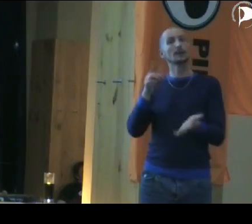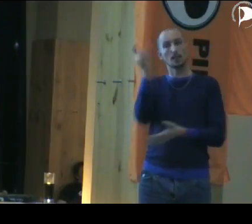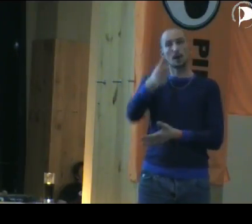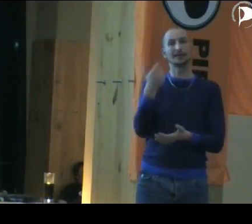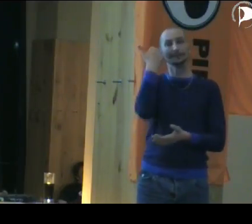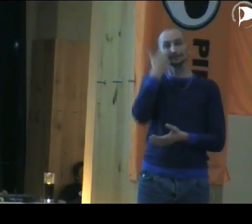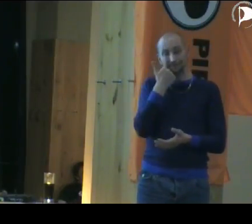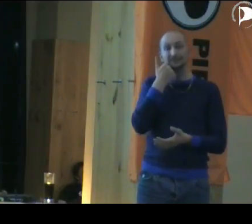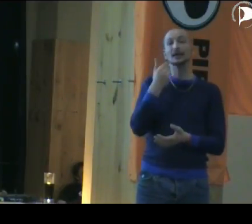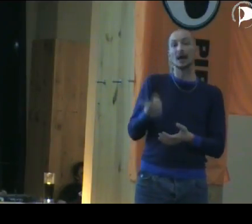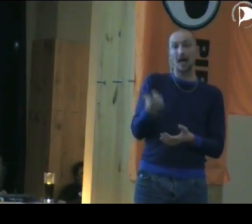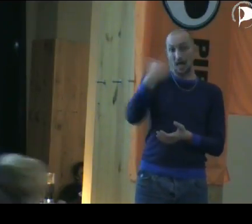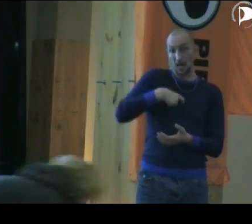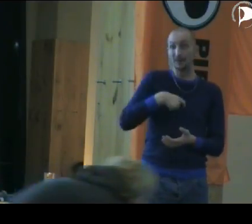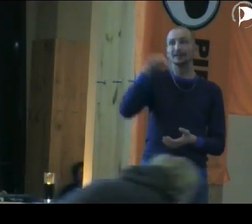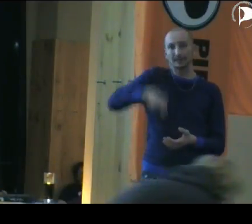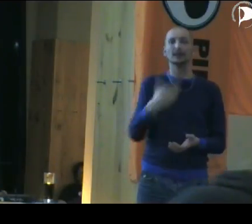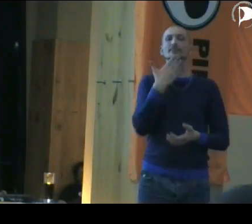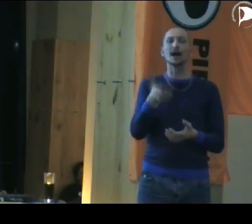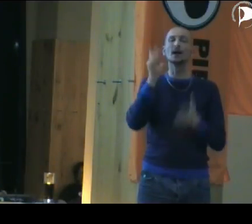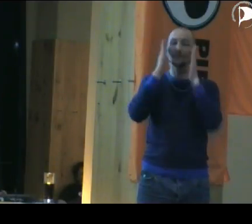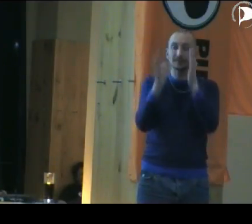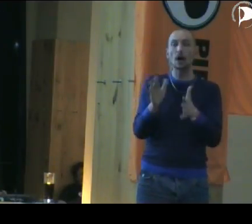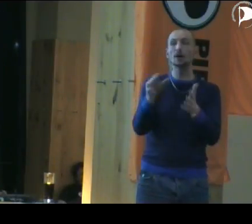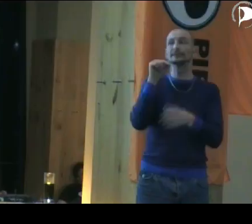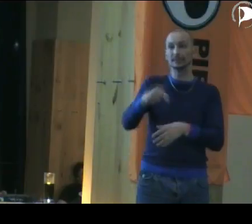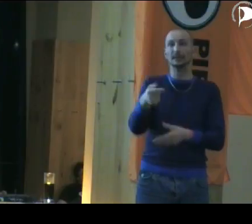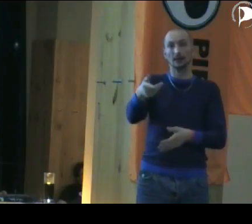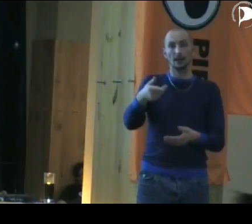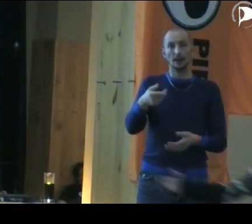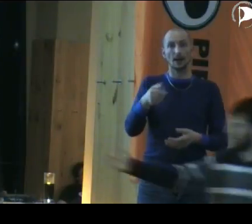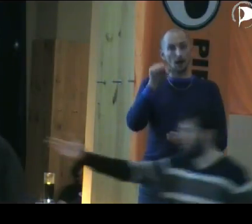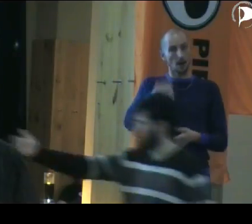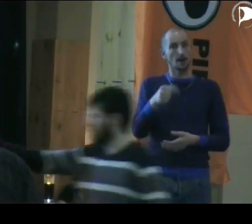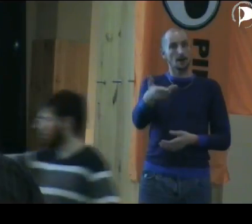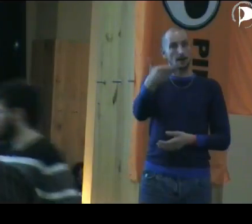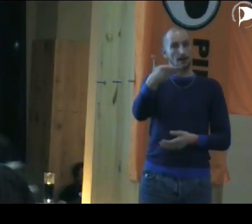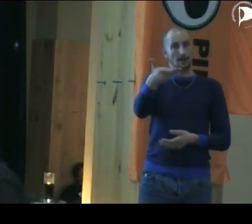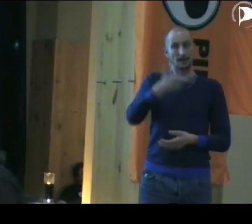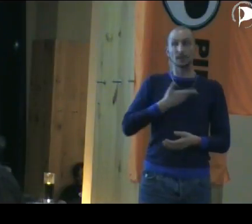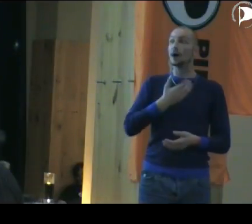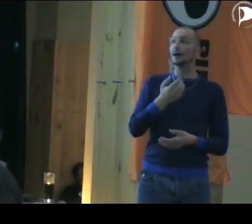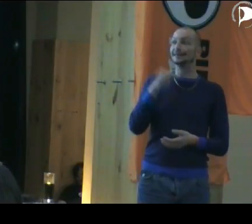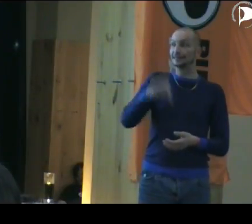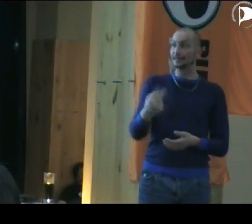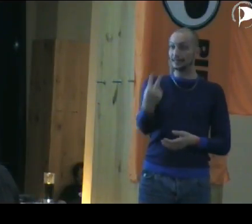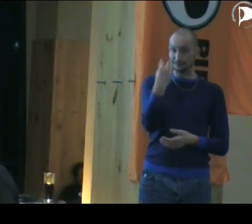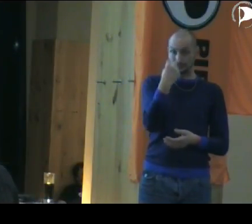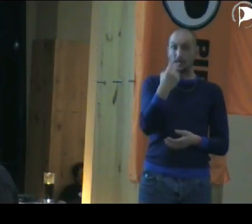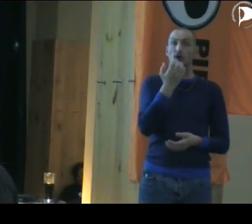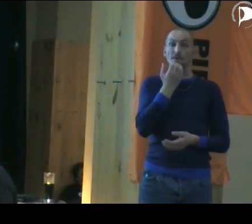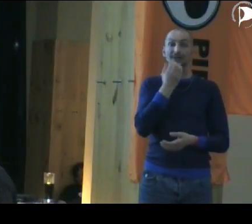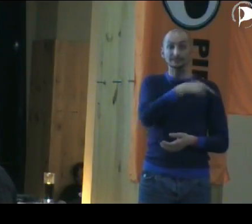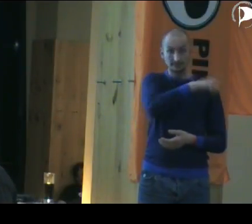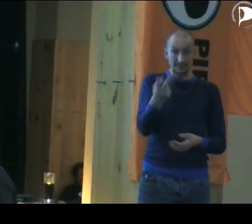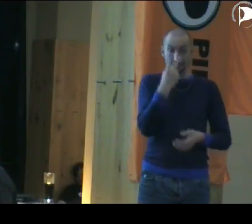ich danke für das vertrauen das wir einige ergebe sich weil sie zeit haben sie möglichst oft sehen die situation die projekte